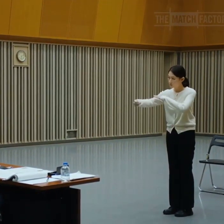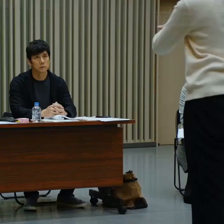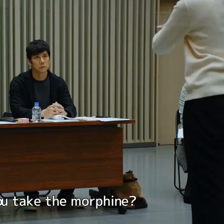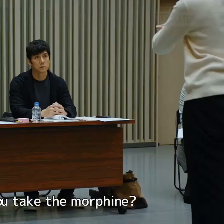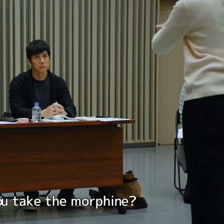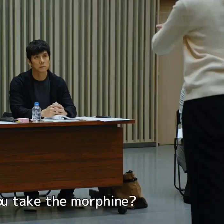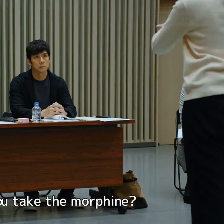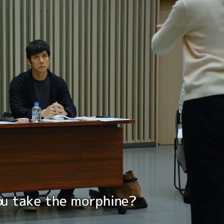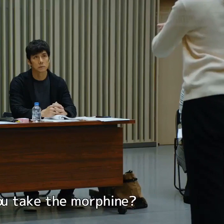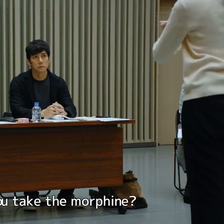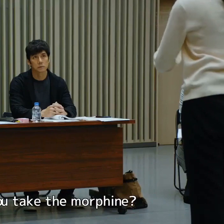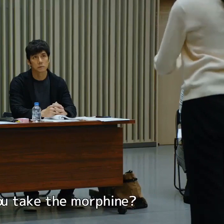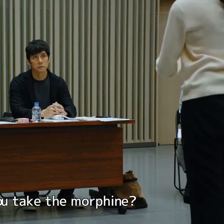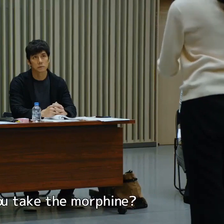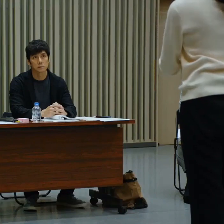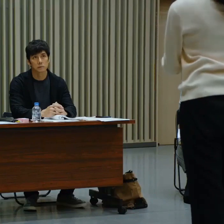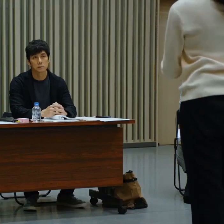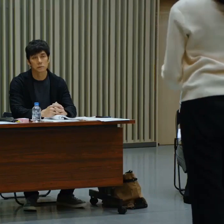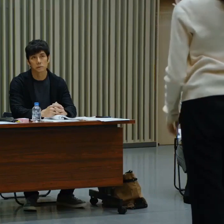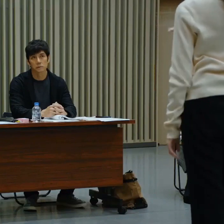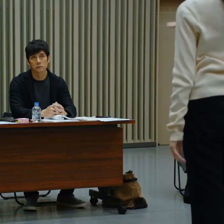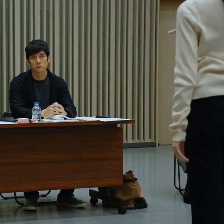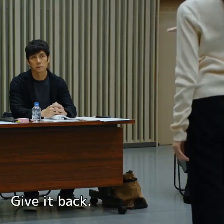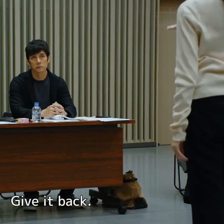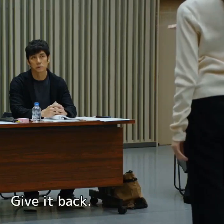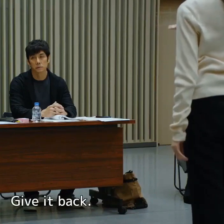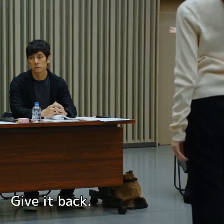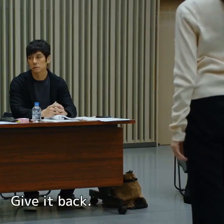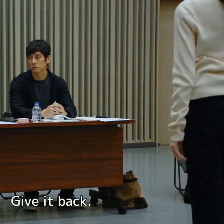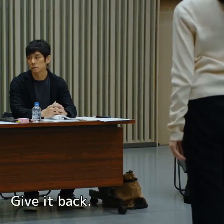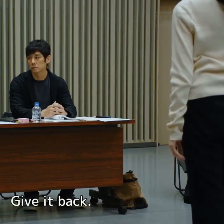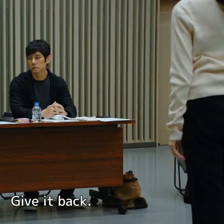터타노모르히네다시나사이